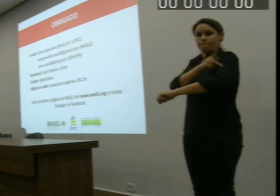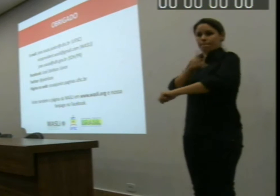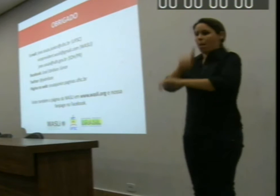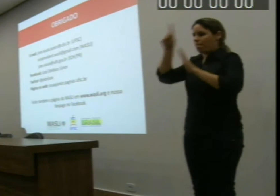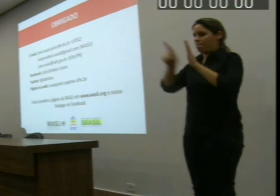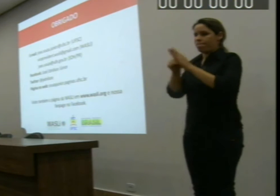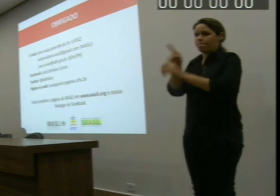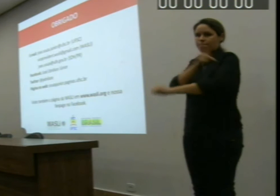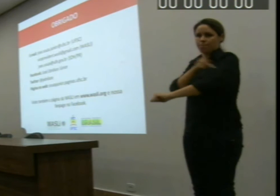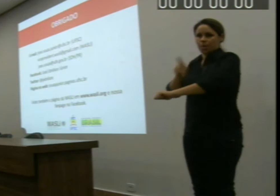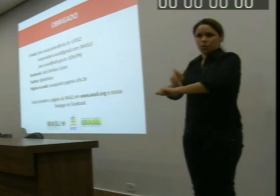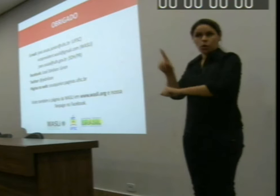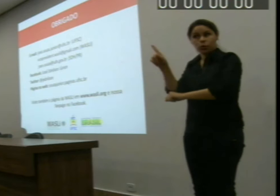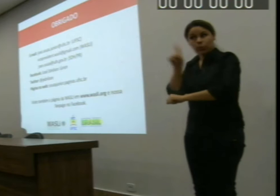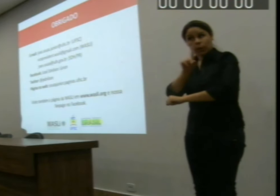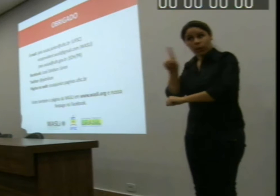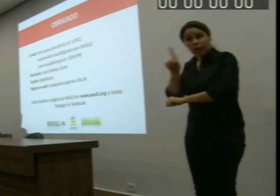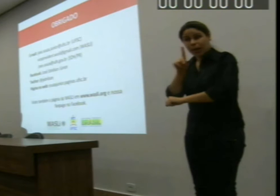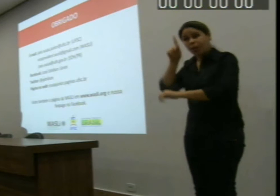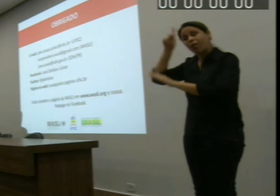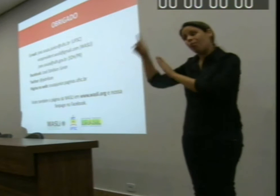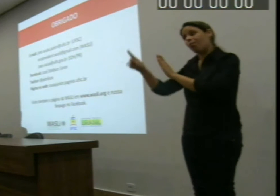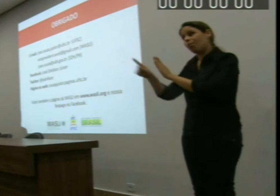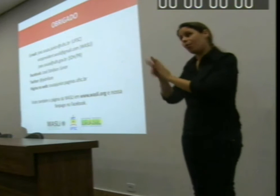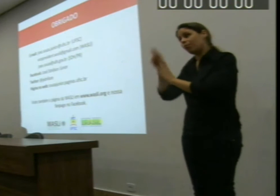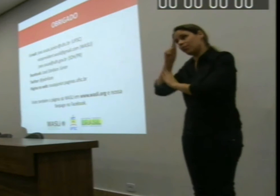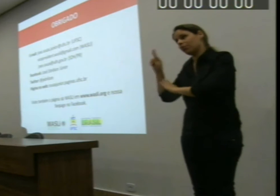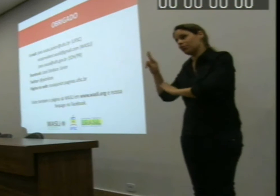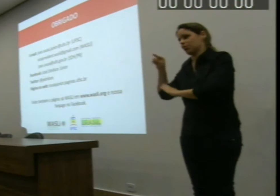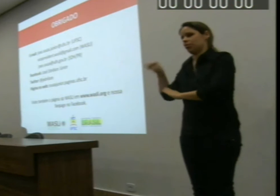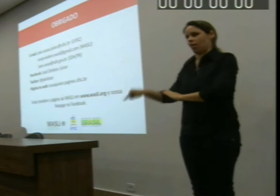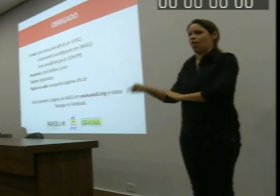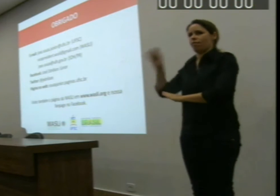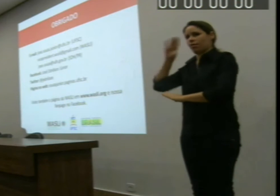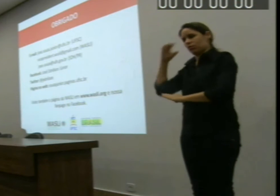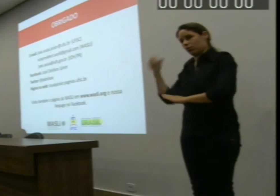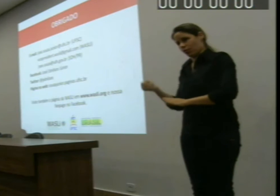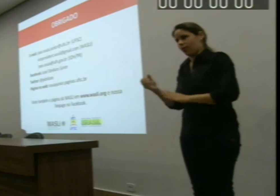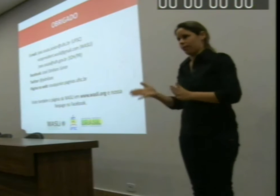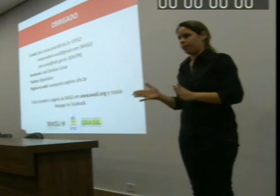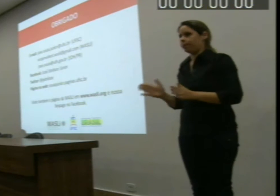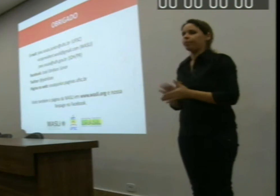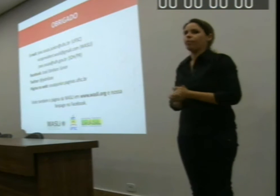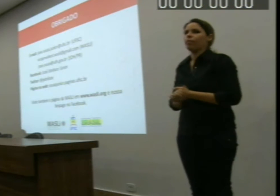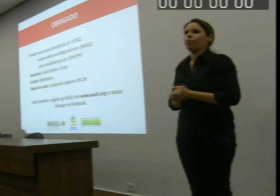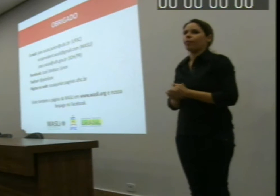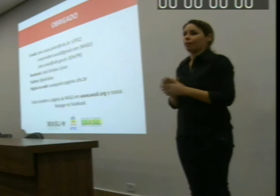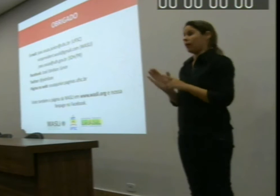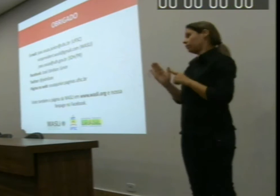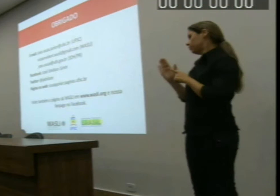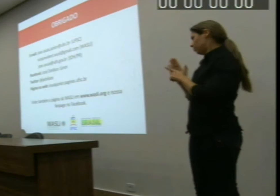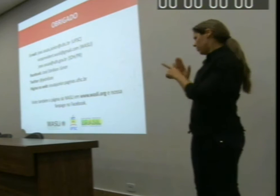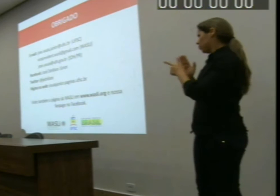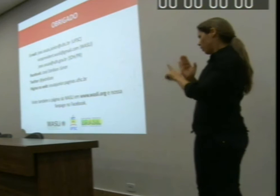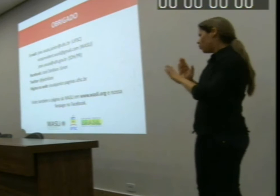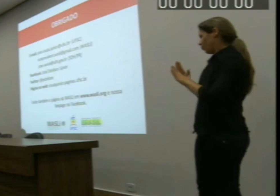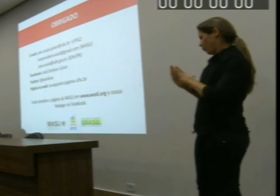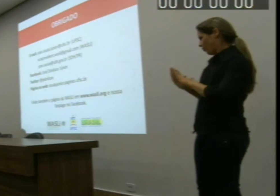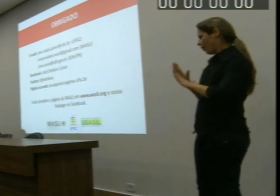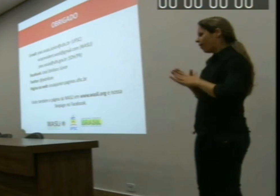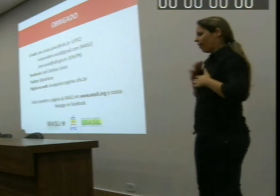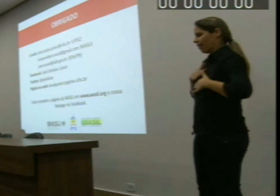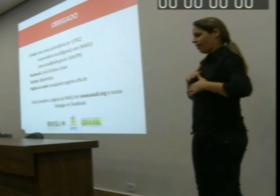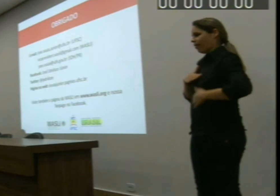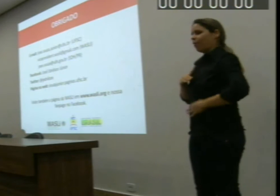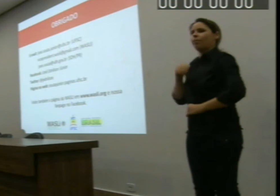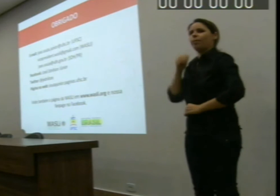utilização do recurso público é uma questão administrativa mas eu eu vou ter formular vou vou vou por